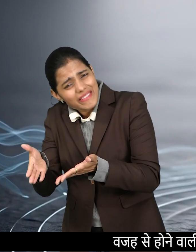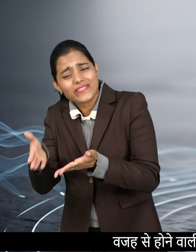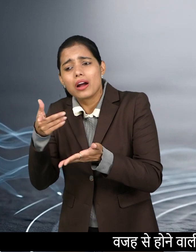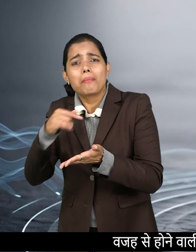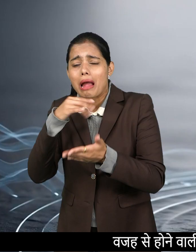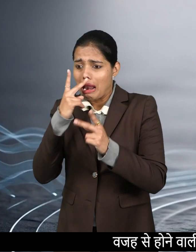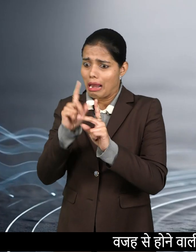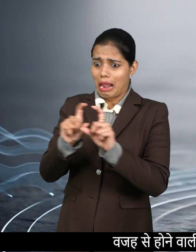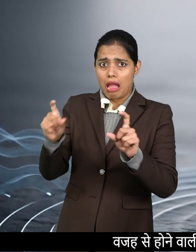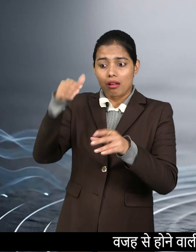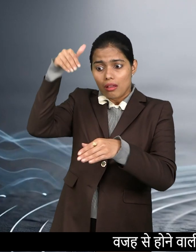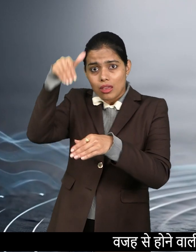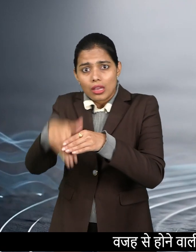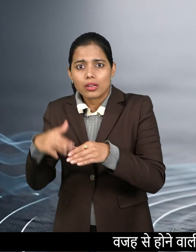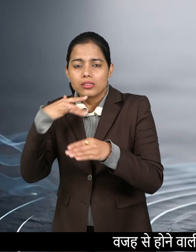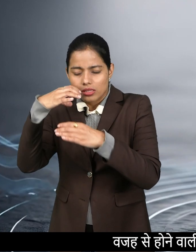हैं।